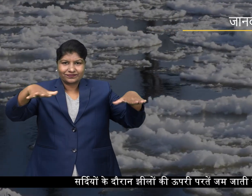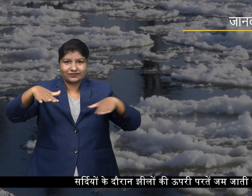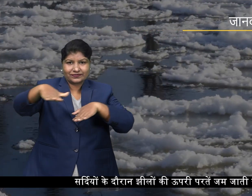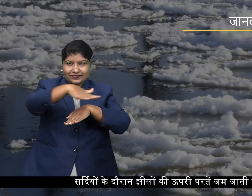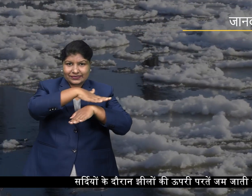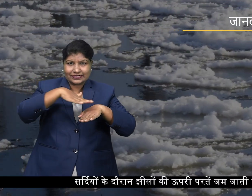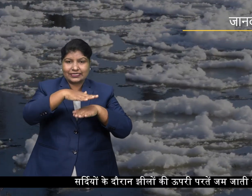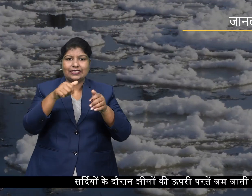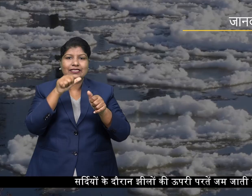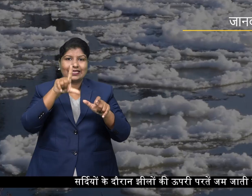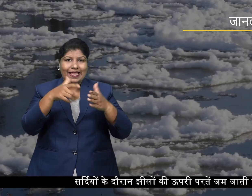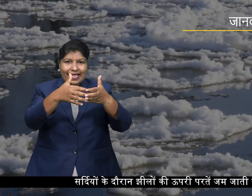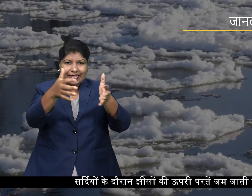ऊपरी परतें जम जाती है